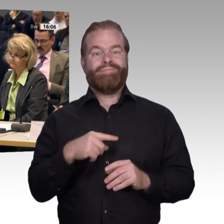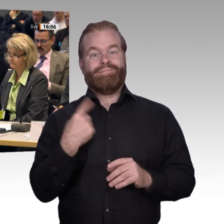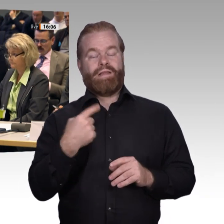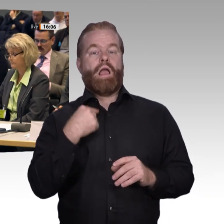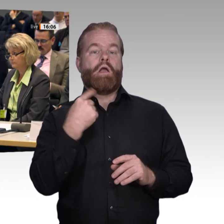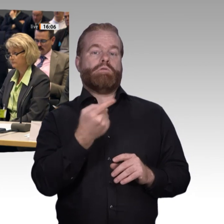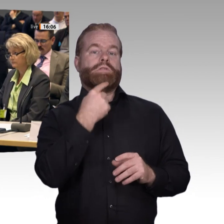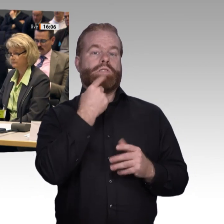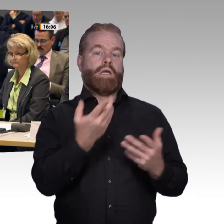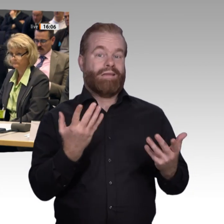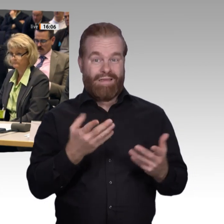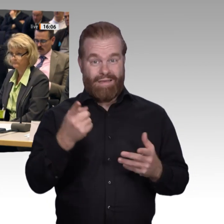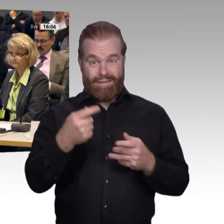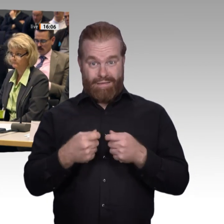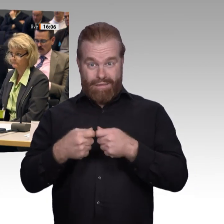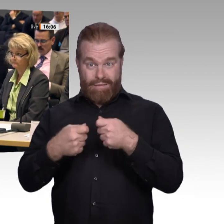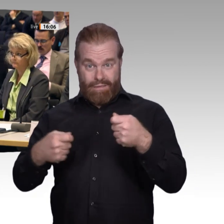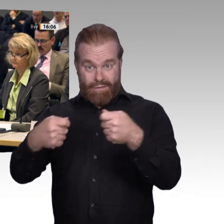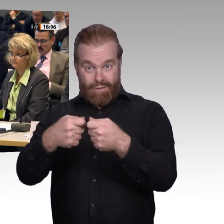die sogenannte